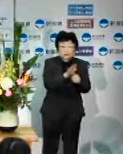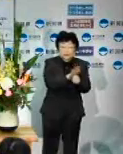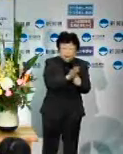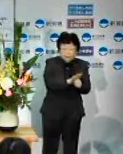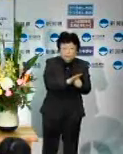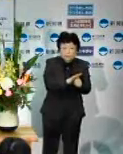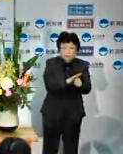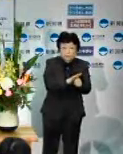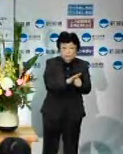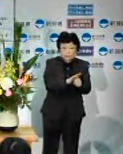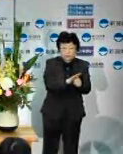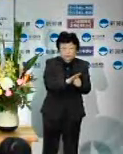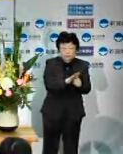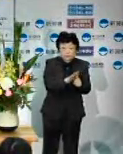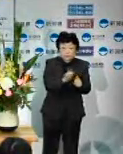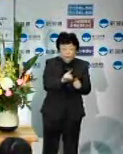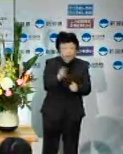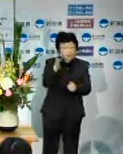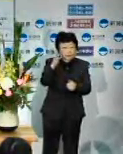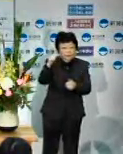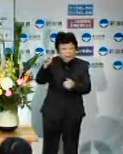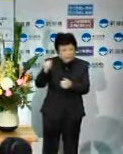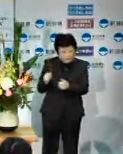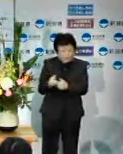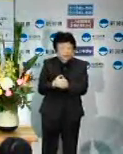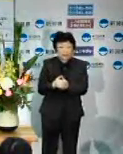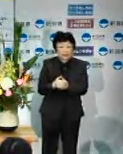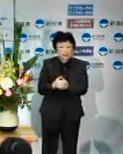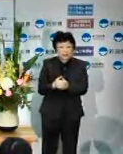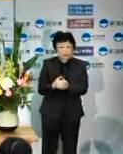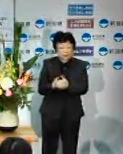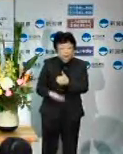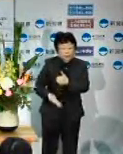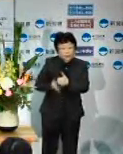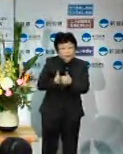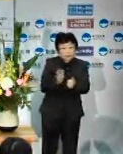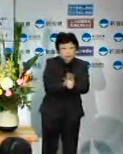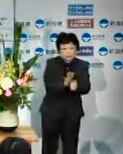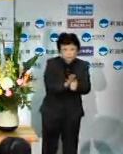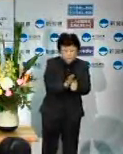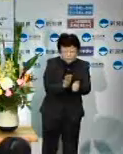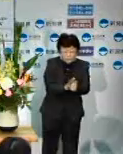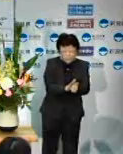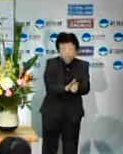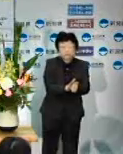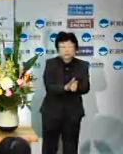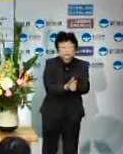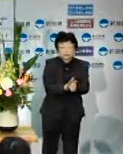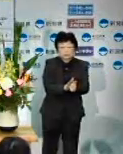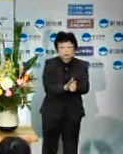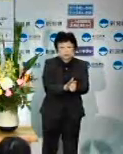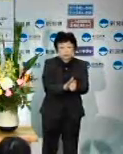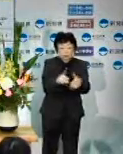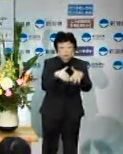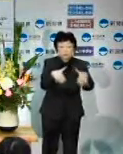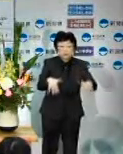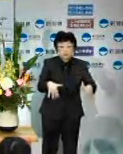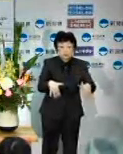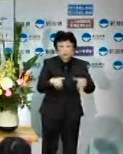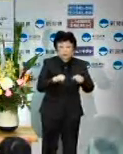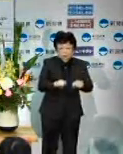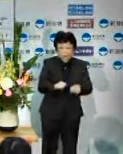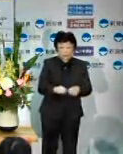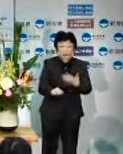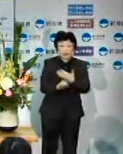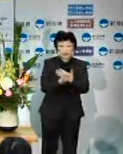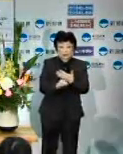のこう県がそれをまあ、補充するというですか、後押しをするというそういう仕組みを取りました。